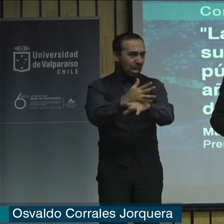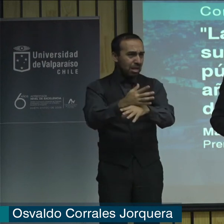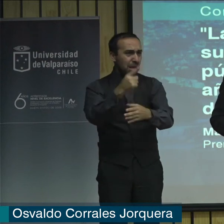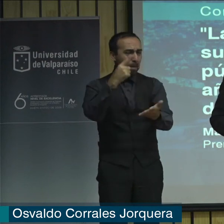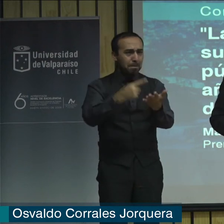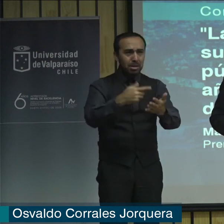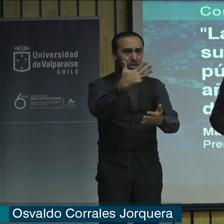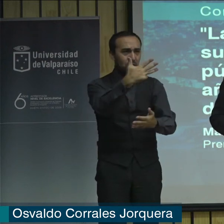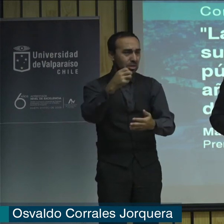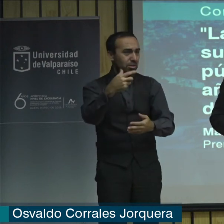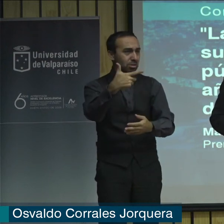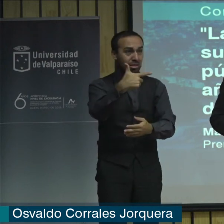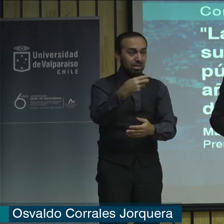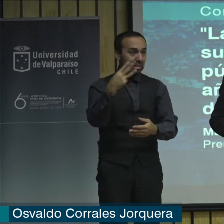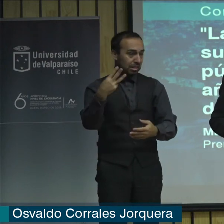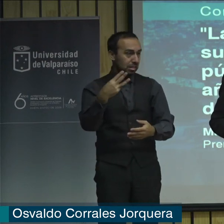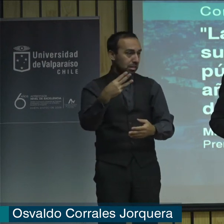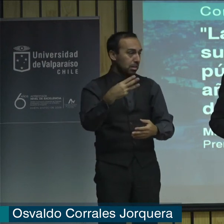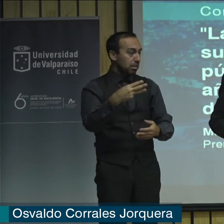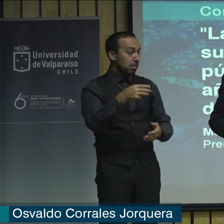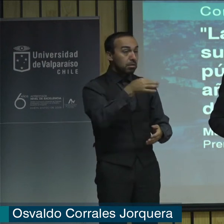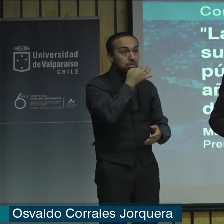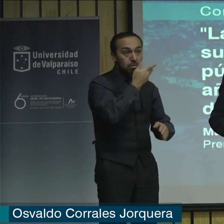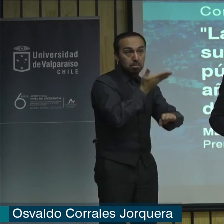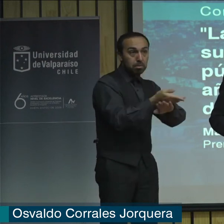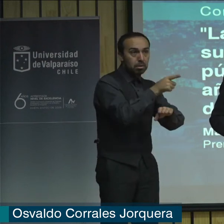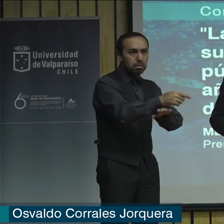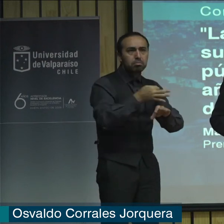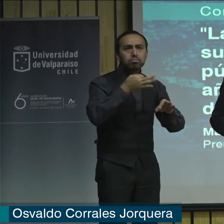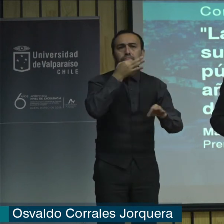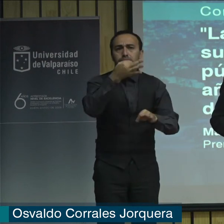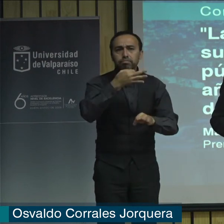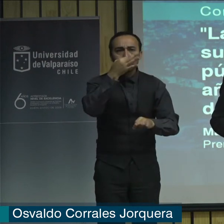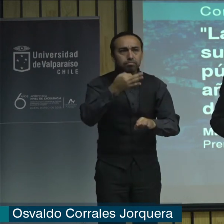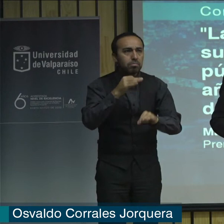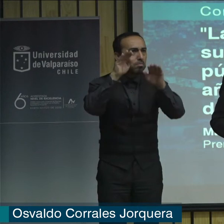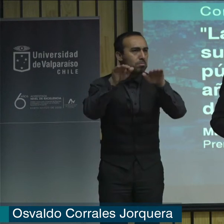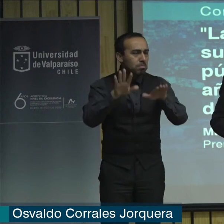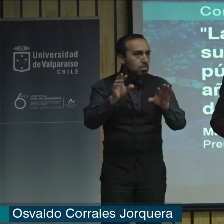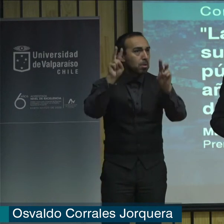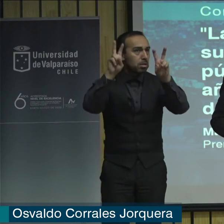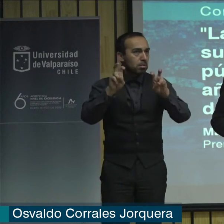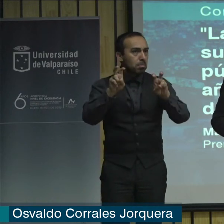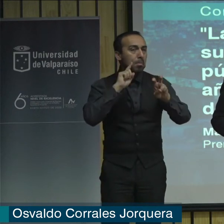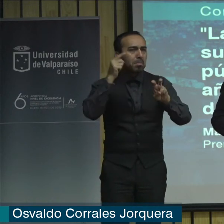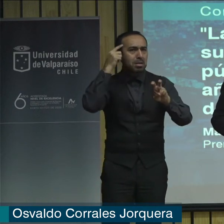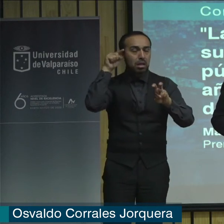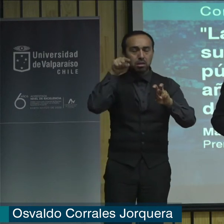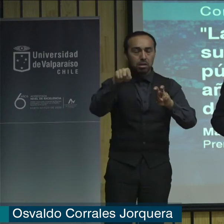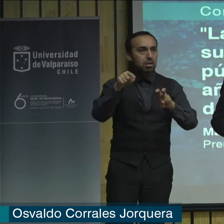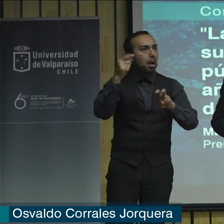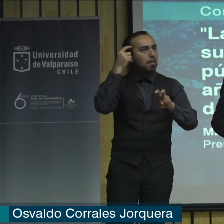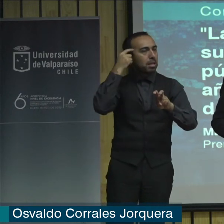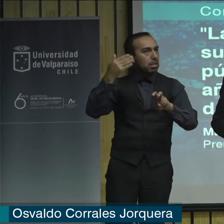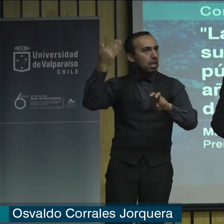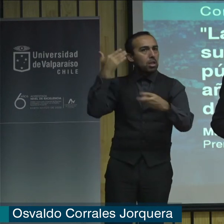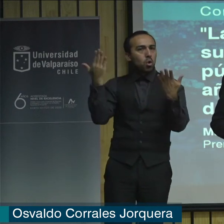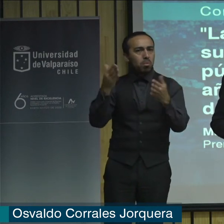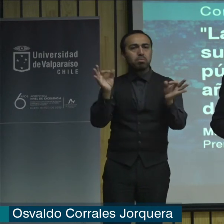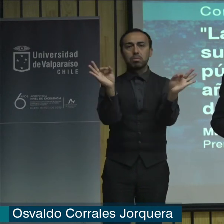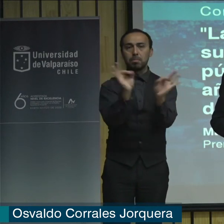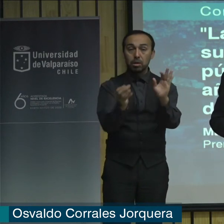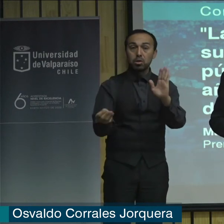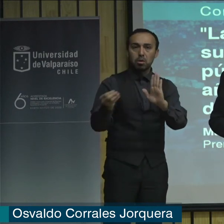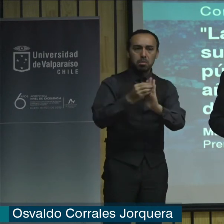este asunto considerando esa retrospectiva de modo que con ello podamos dar inicio a una serie de actividades de índole